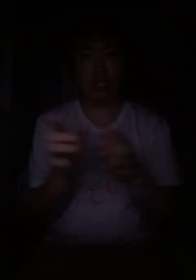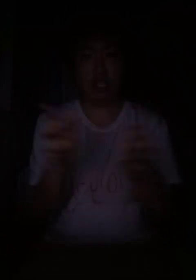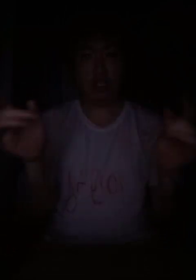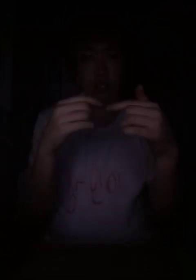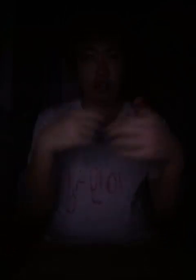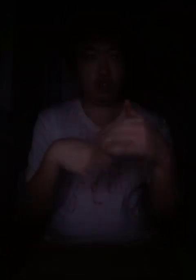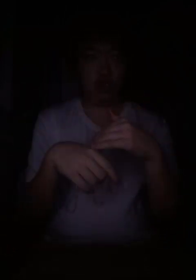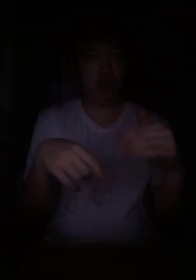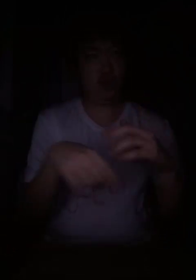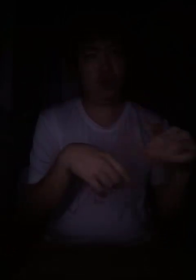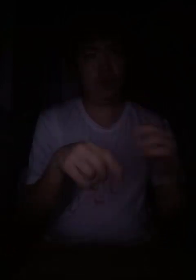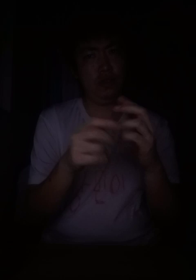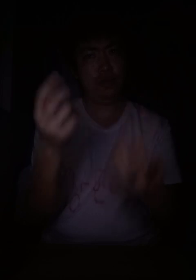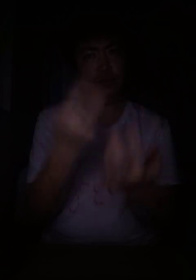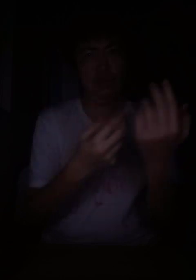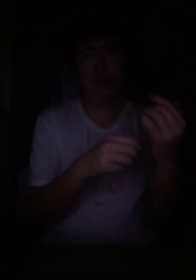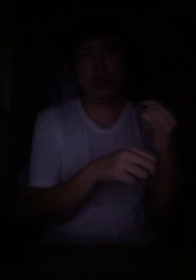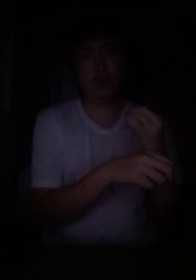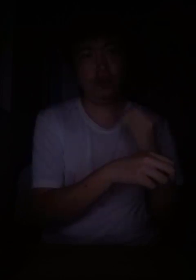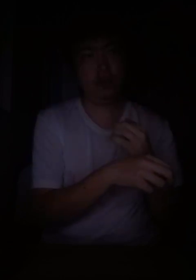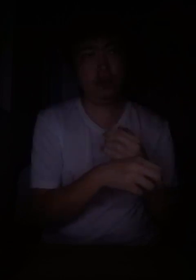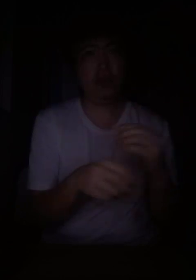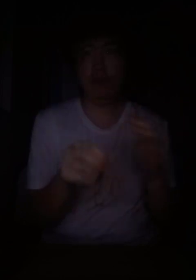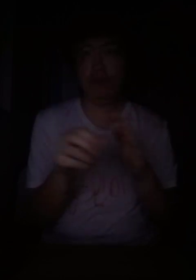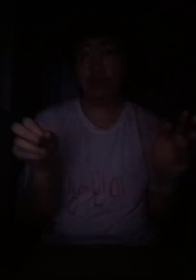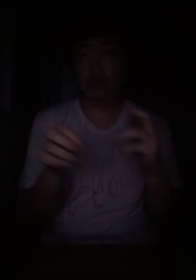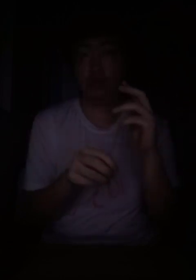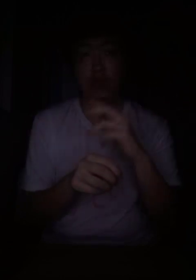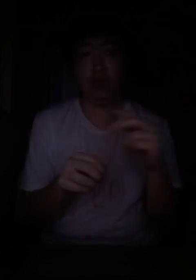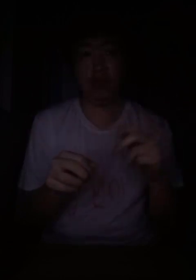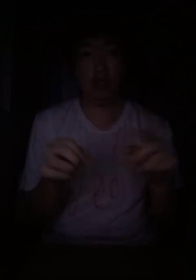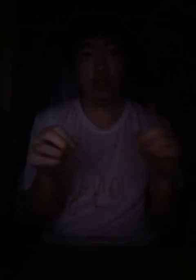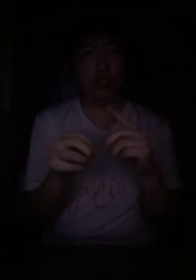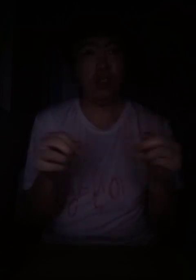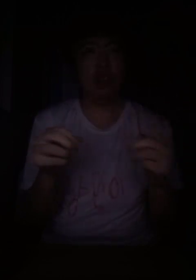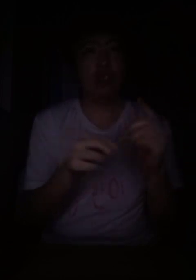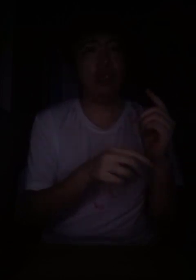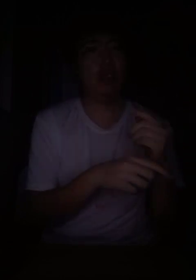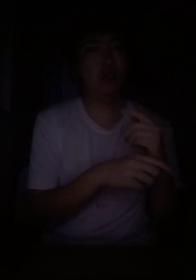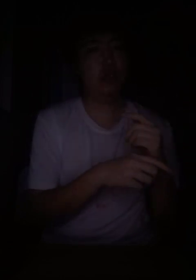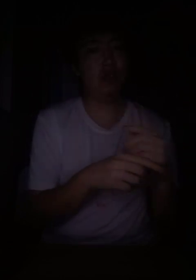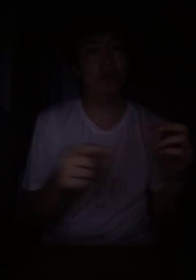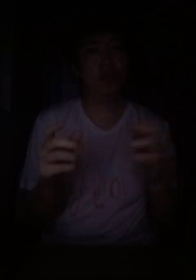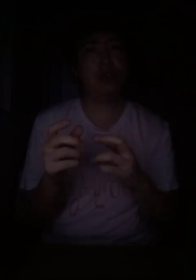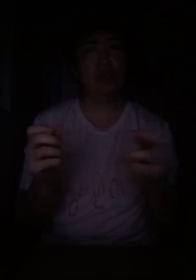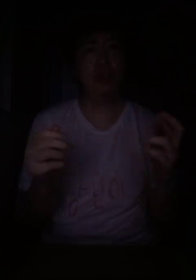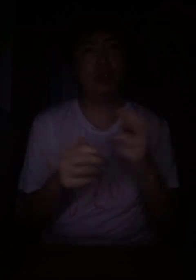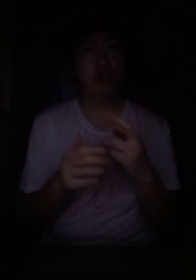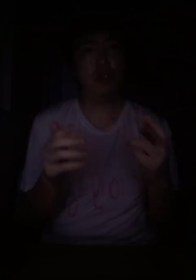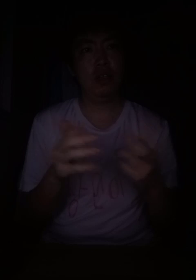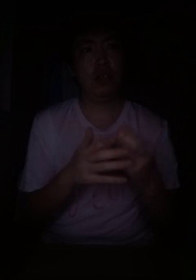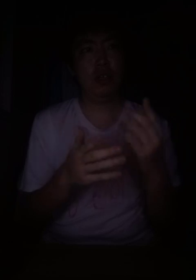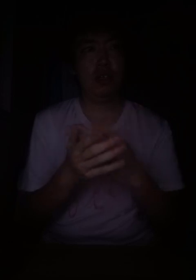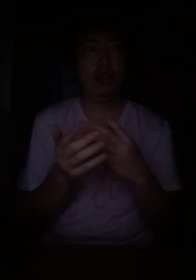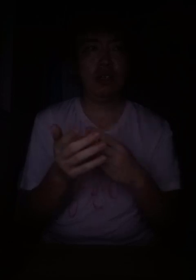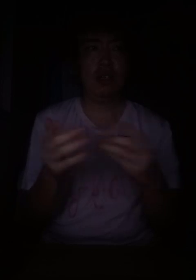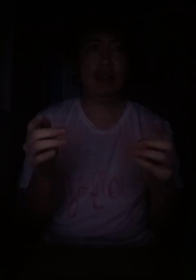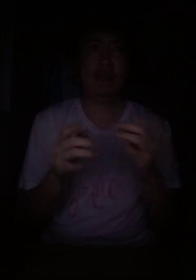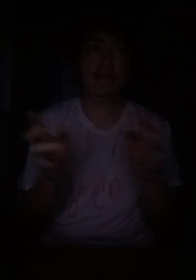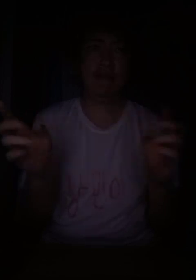안에서 종이에 불을 붙여 방화를 시도한 50대 남성이 경찰에 붙잡혔습니다. 이 남성은 과거에도 어떤 편의점에서 불을